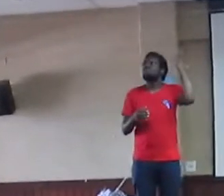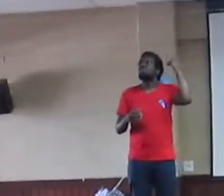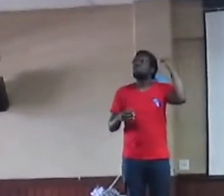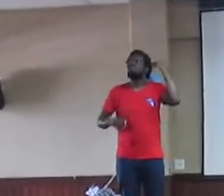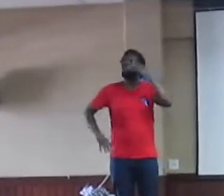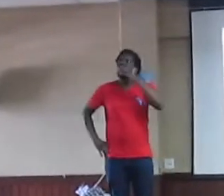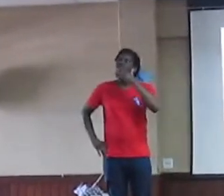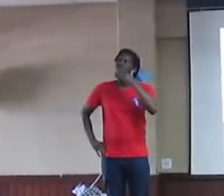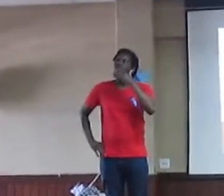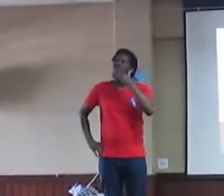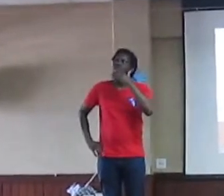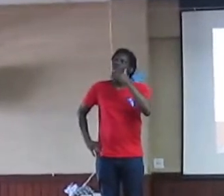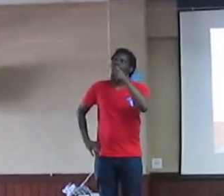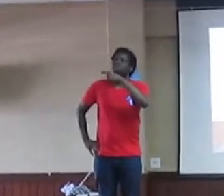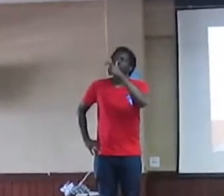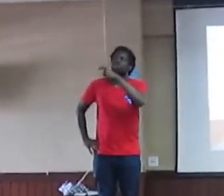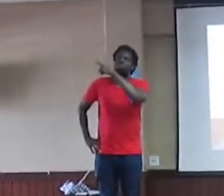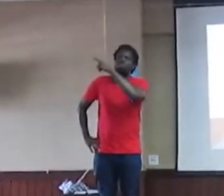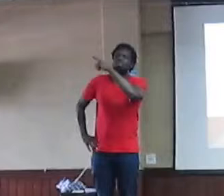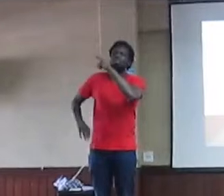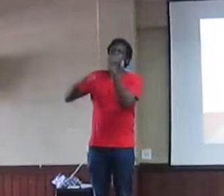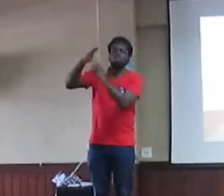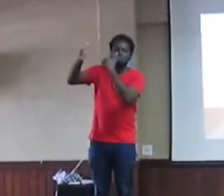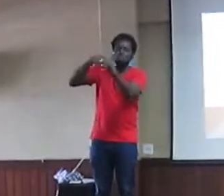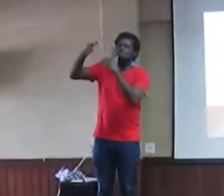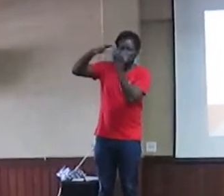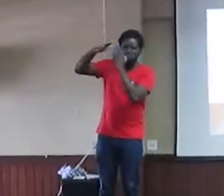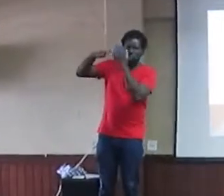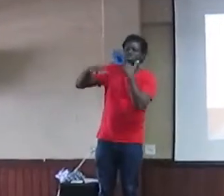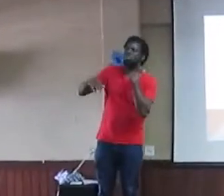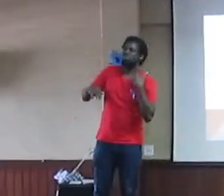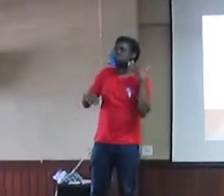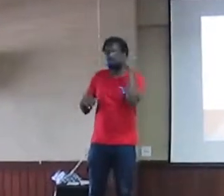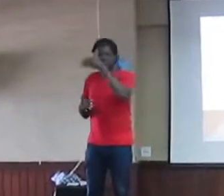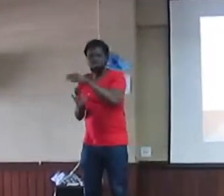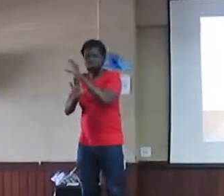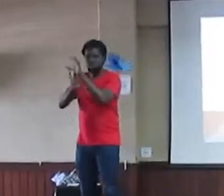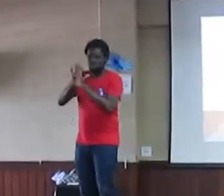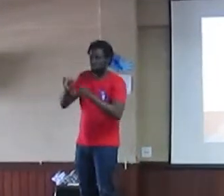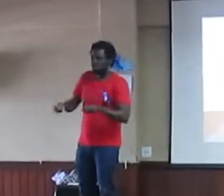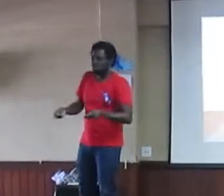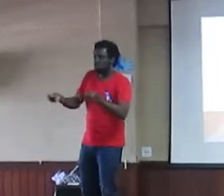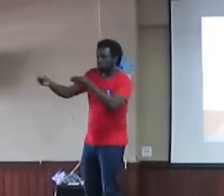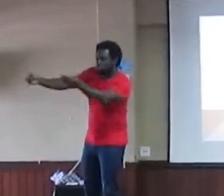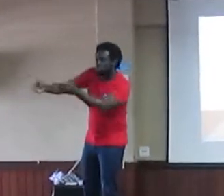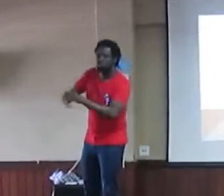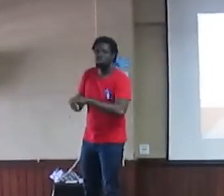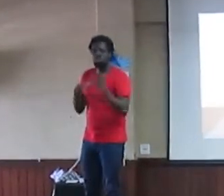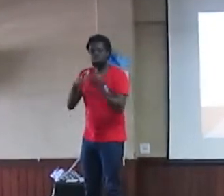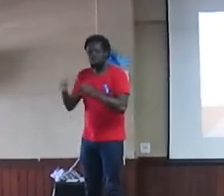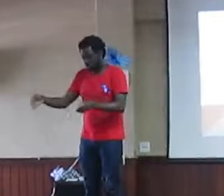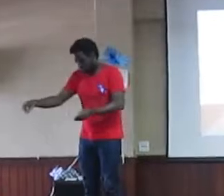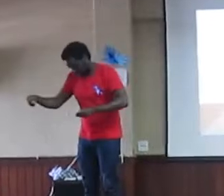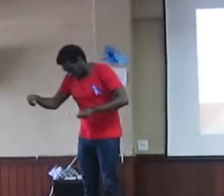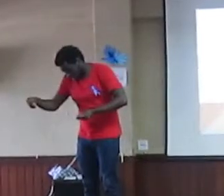Então, também já aconteceu comigo em relação... eu trabalhava em uma determinada empresa, e aí quando eu fui entregar